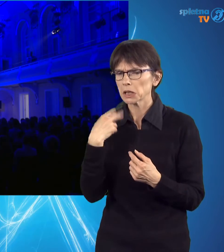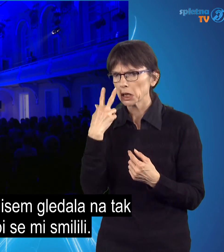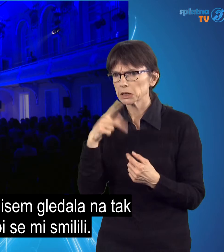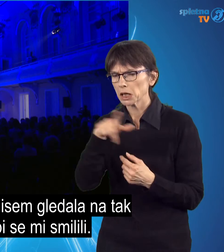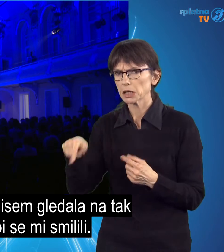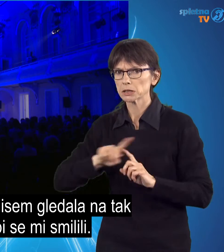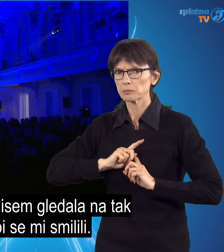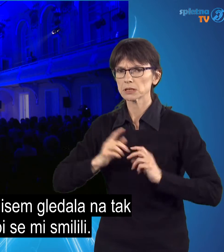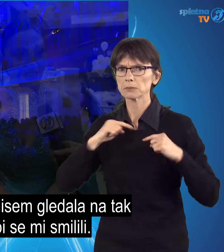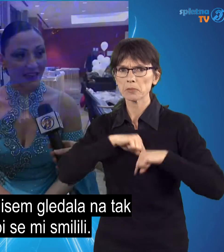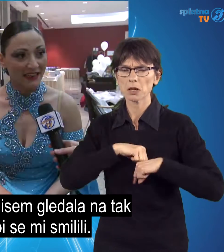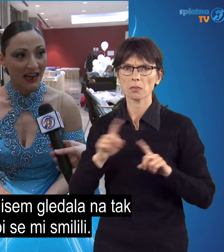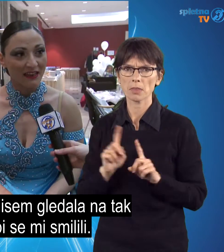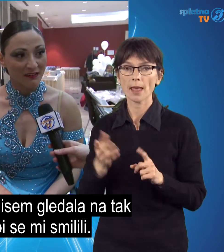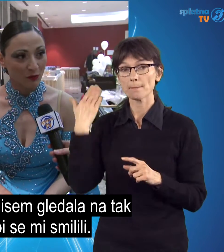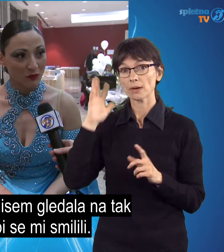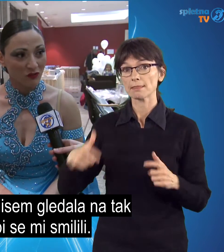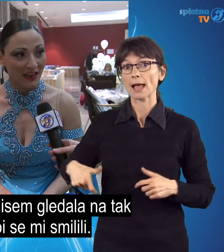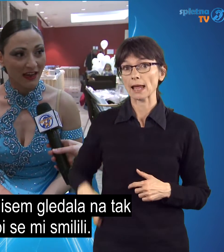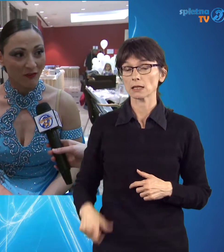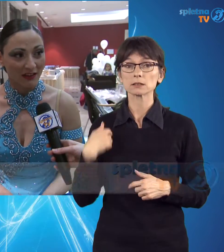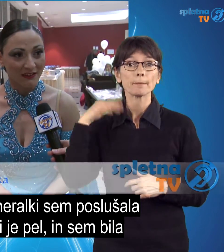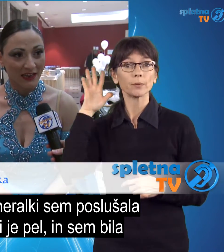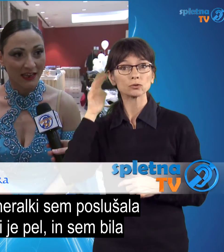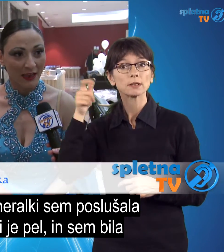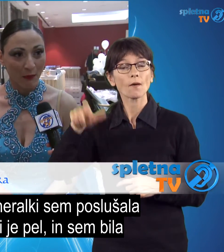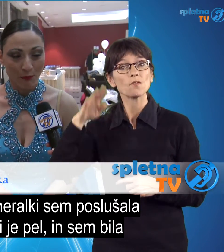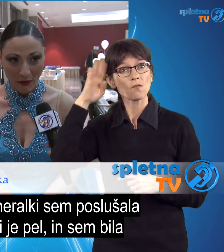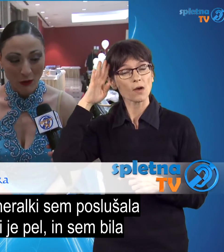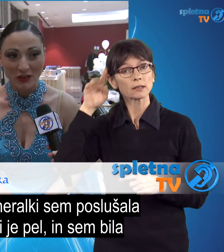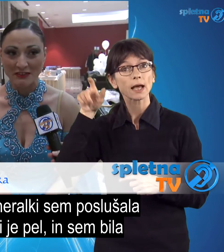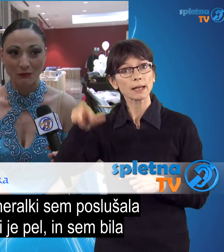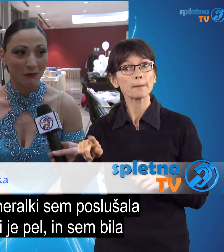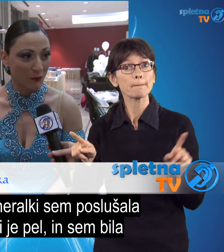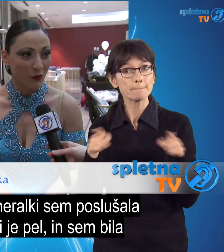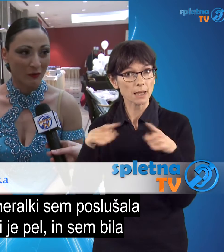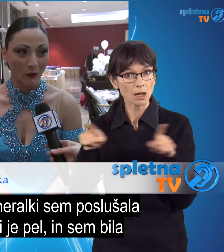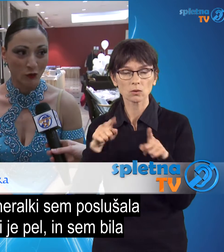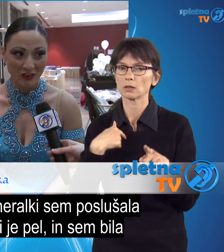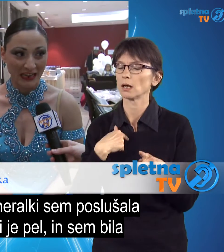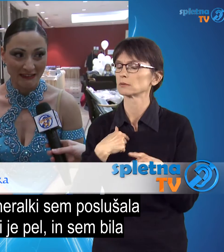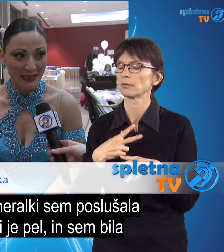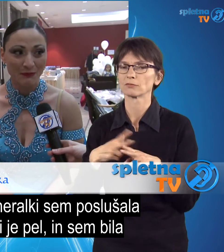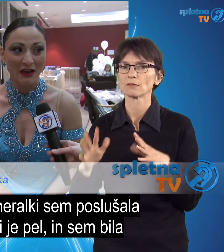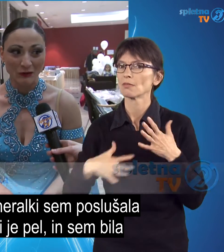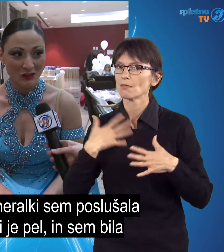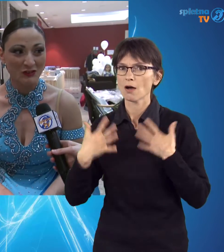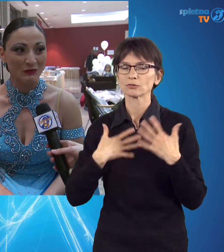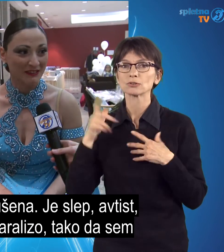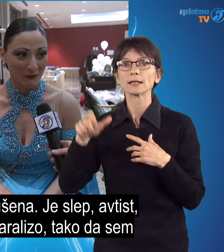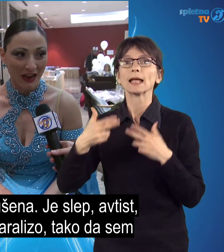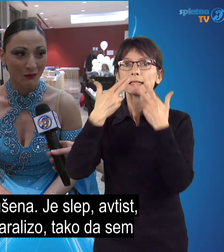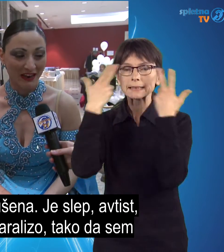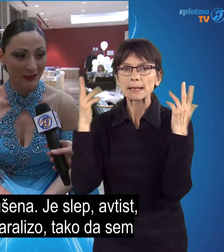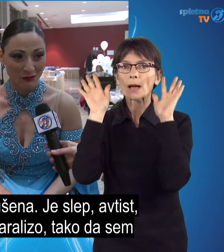mi smilili. Glih prej na generalki sem poslušala enega fanta, ki je pel in sem bila popolnoma navdušena. Je slep, avtist,